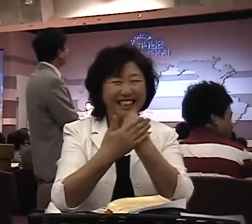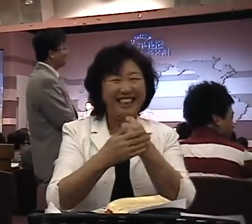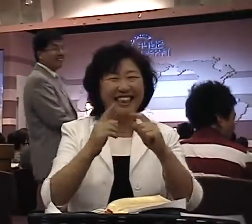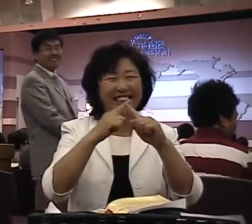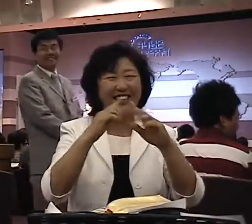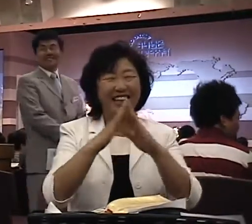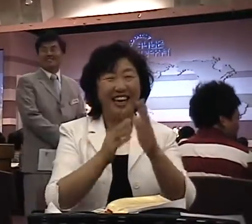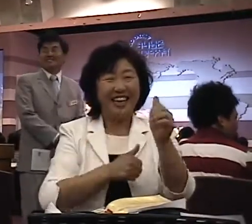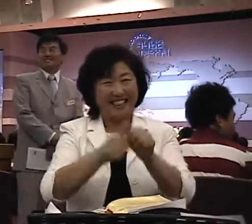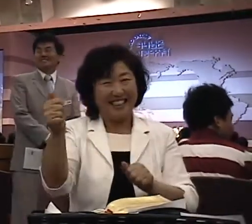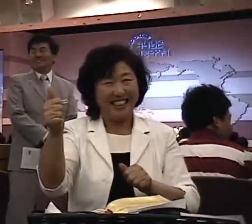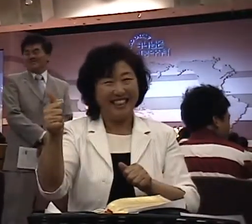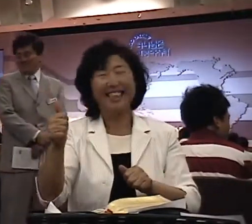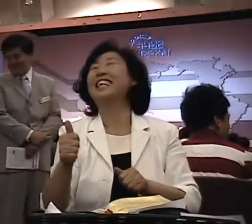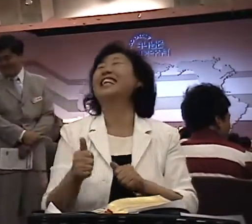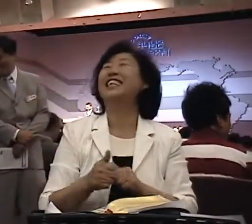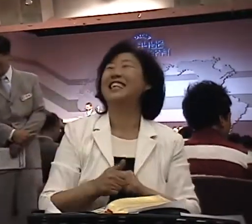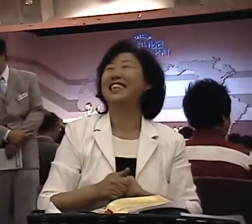그래서 봐줍니다.